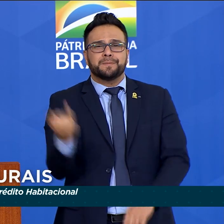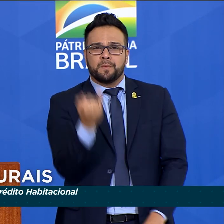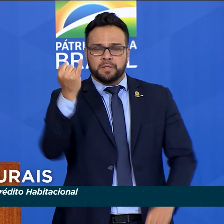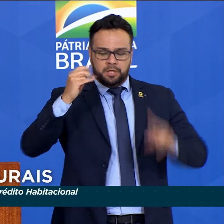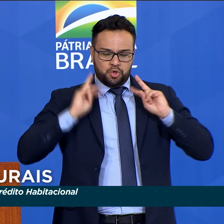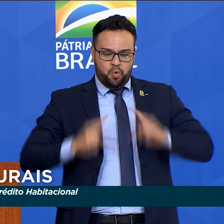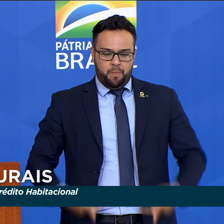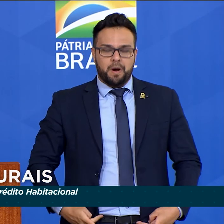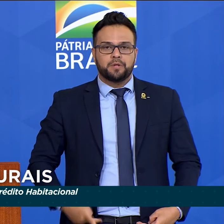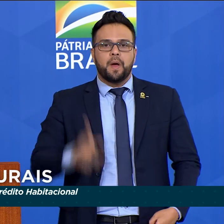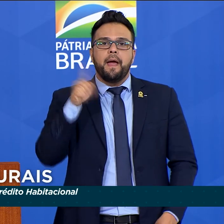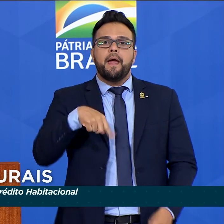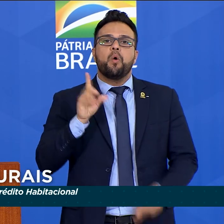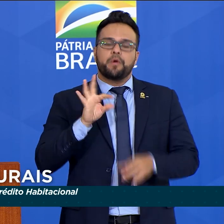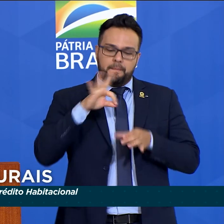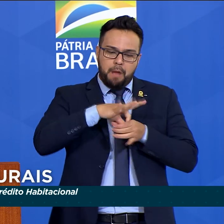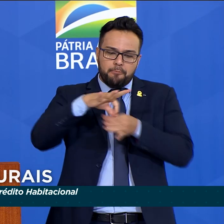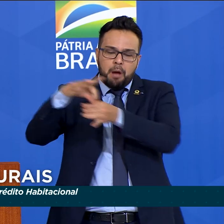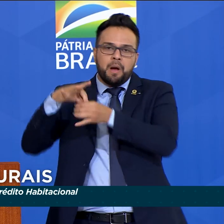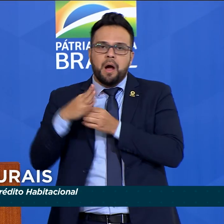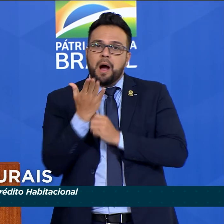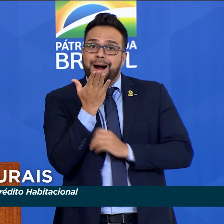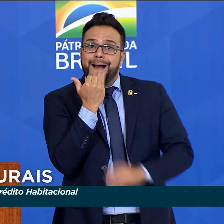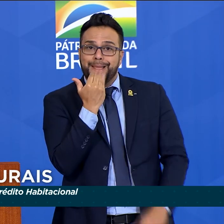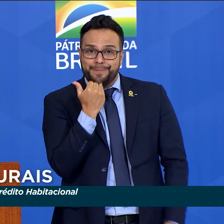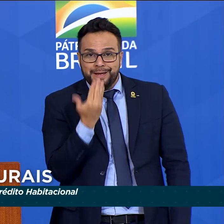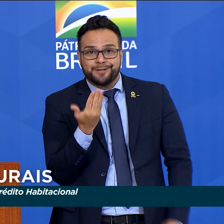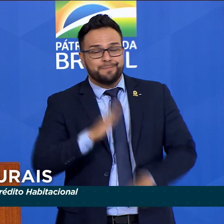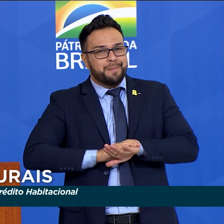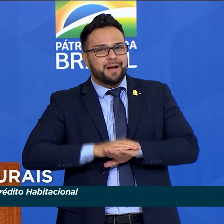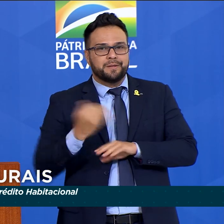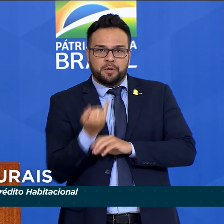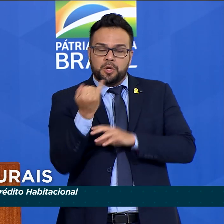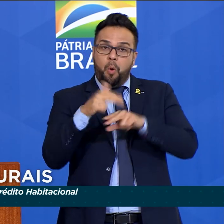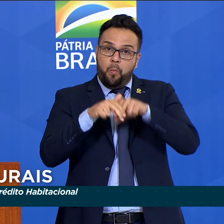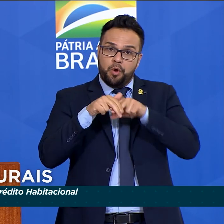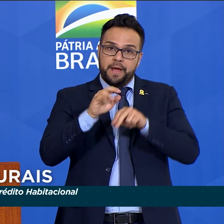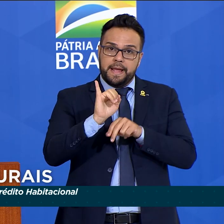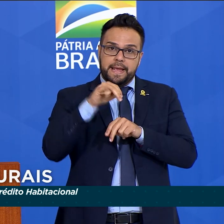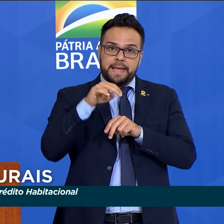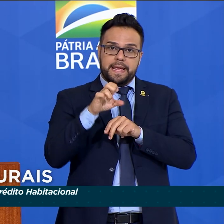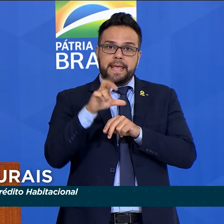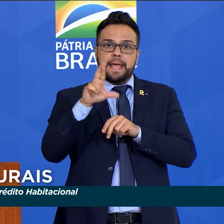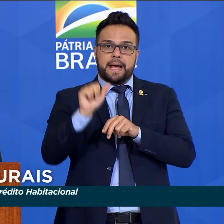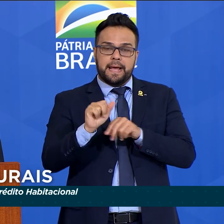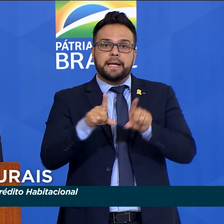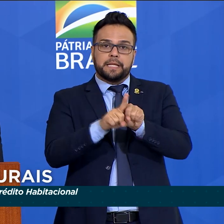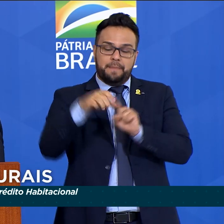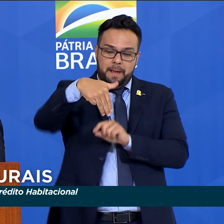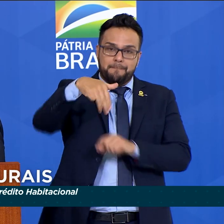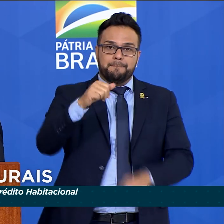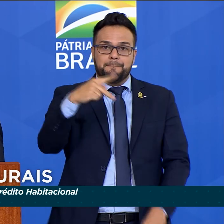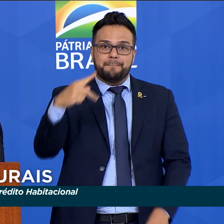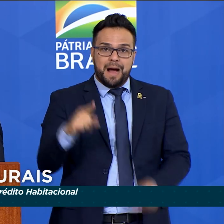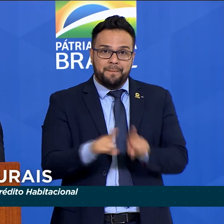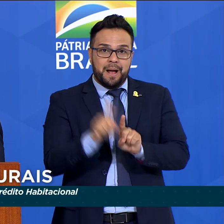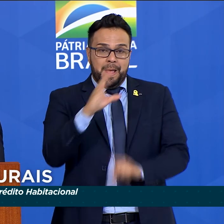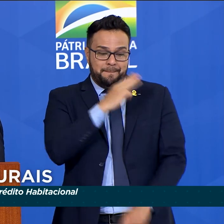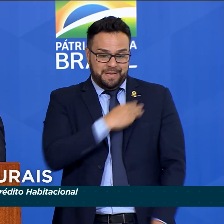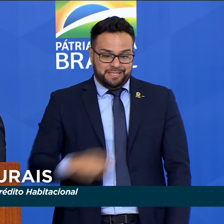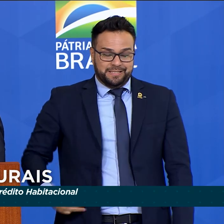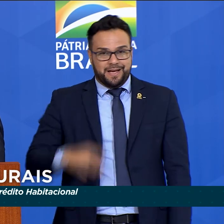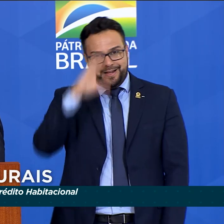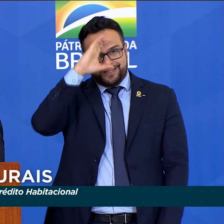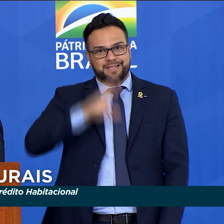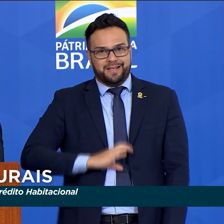produzir, que é alimentos. E, nesse sentido, o INCRA, o MAPA e o Ministério da Cidadania estão, como diz